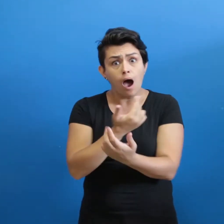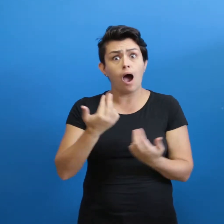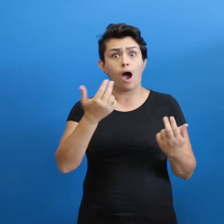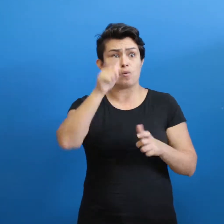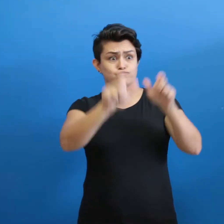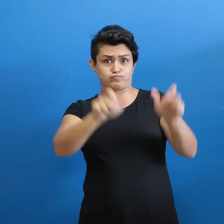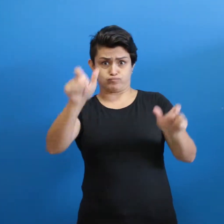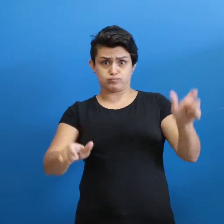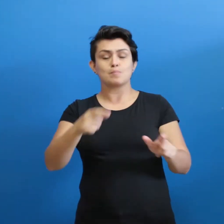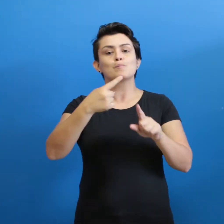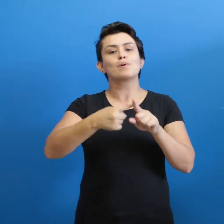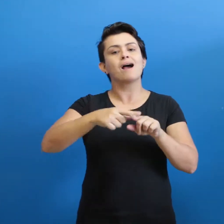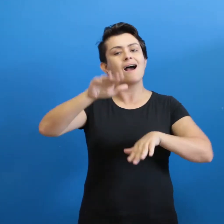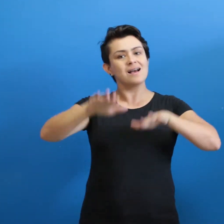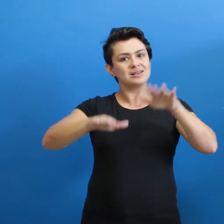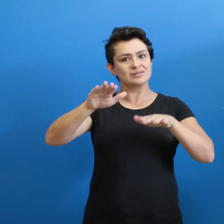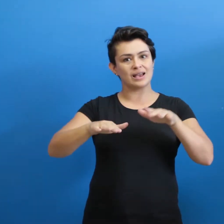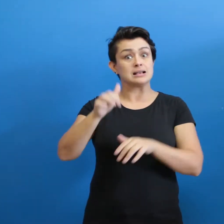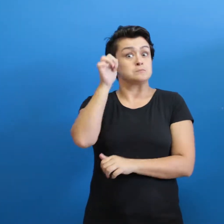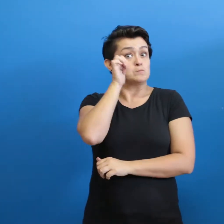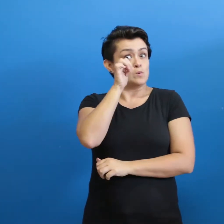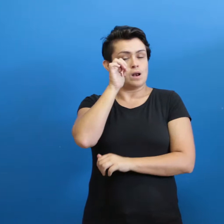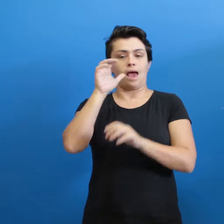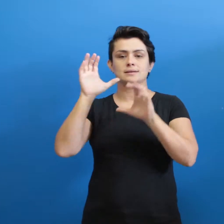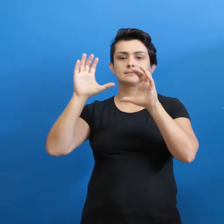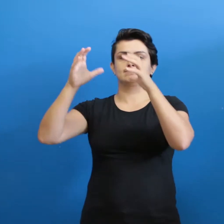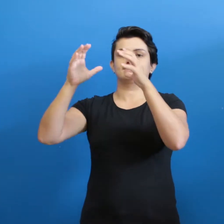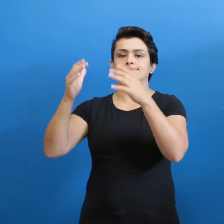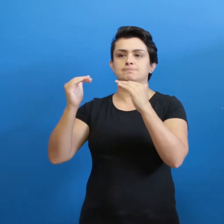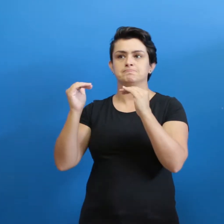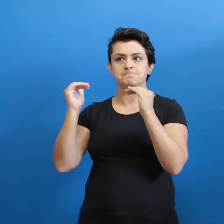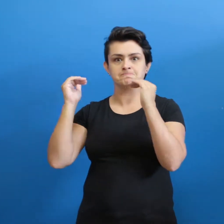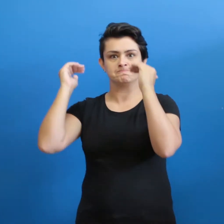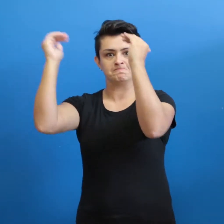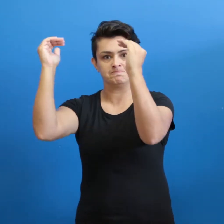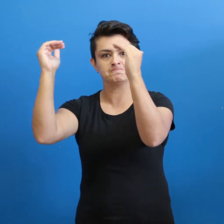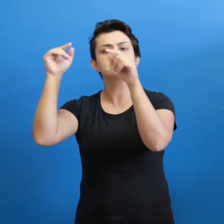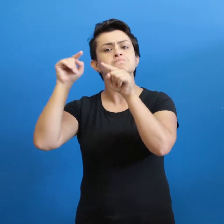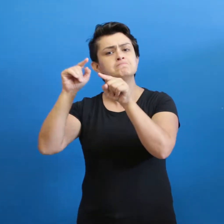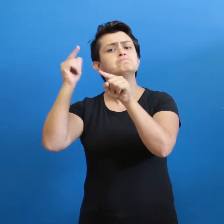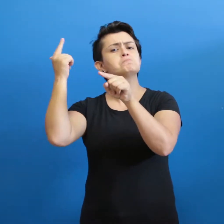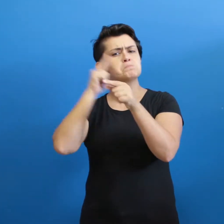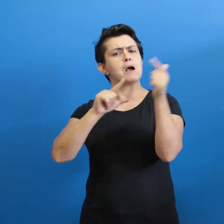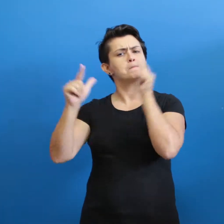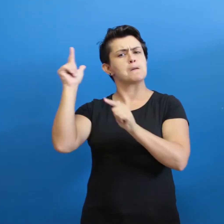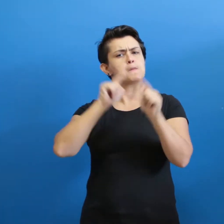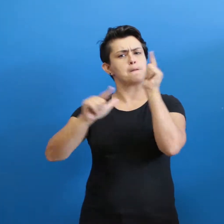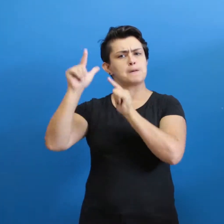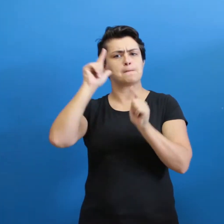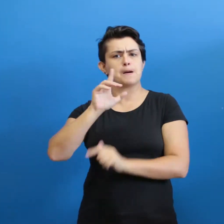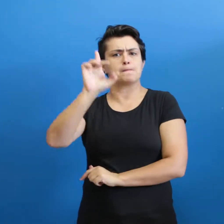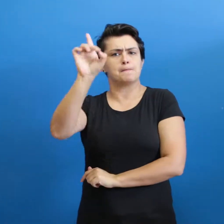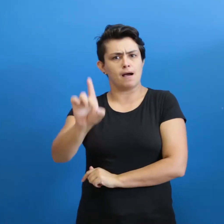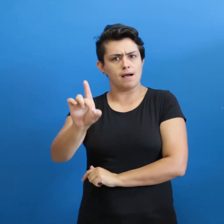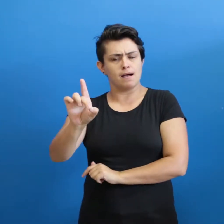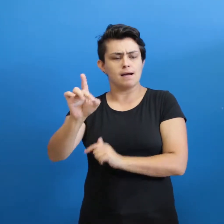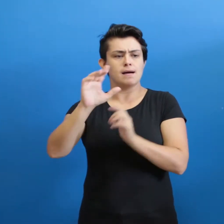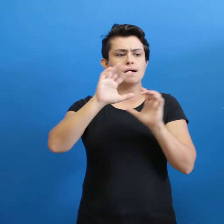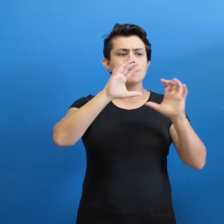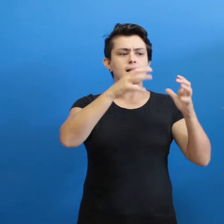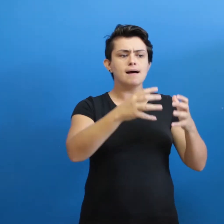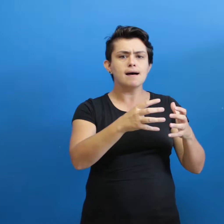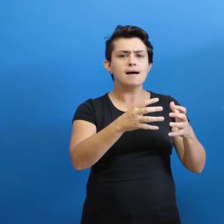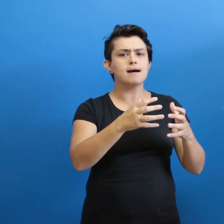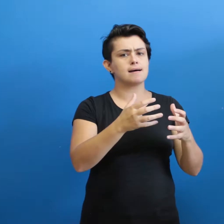que as mulheres de uma certa categoria, de uma classe social, foram ganhando, né, ou conquistando, vamos dizer assim, direitos. Mas outras